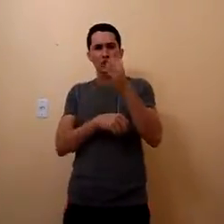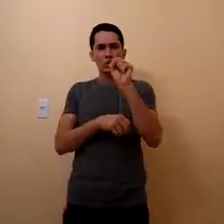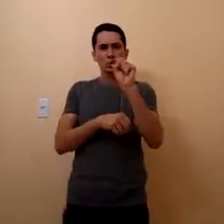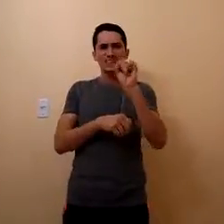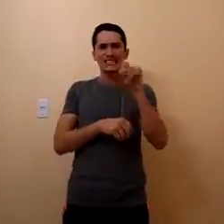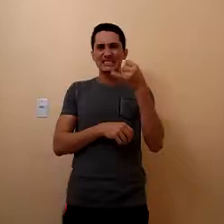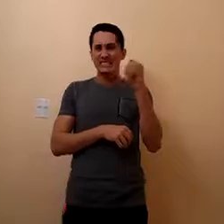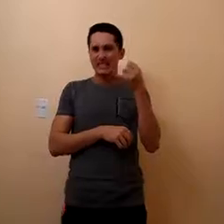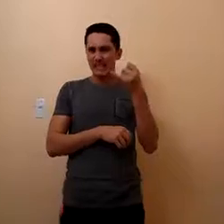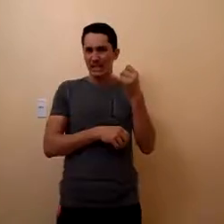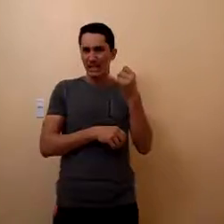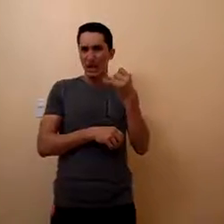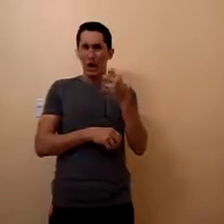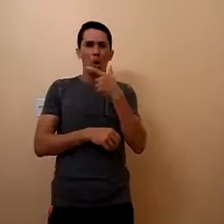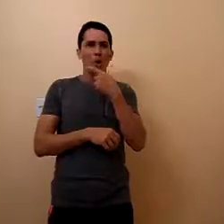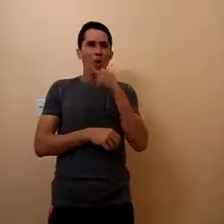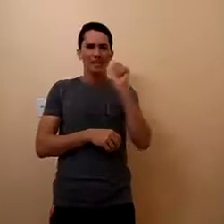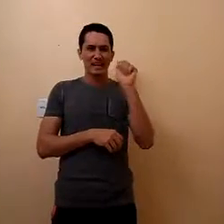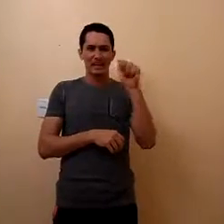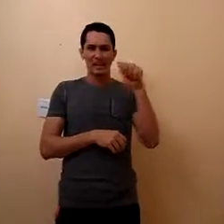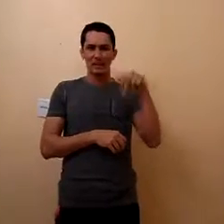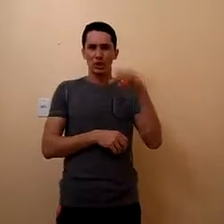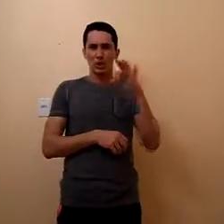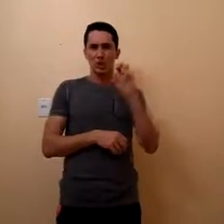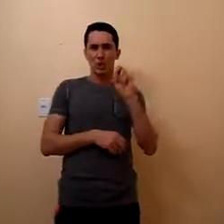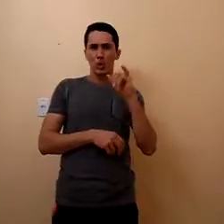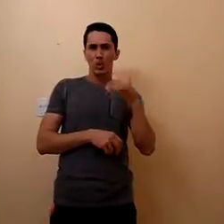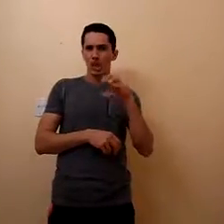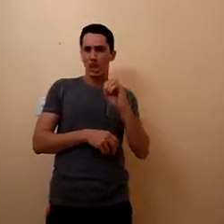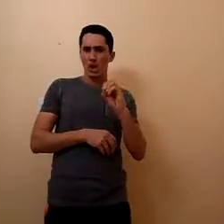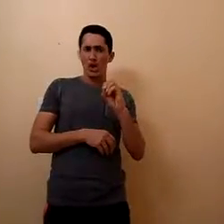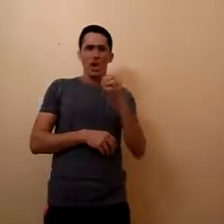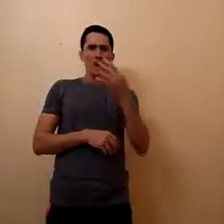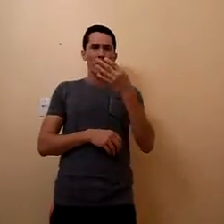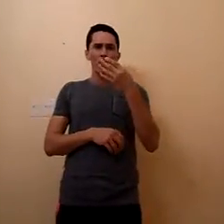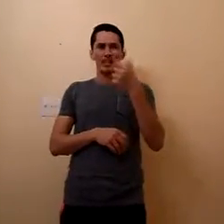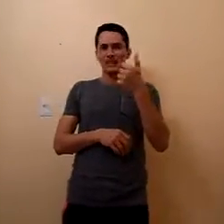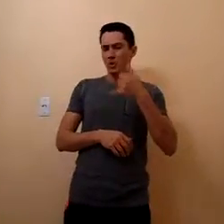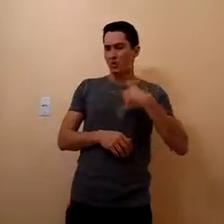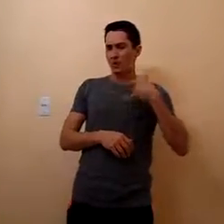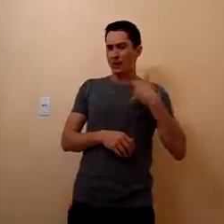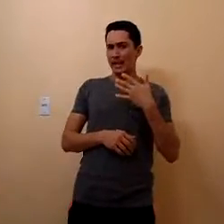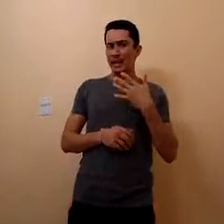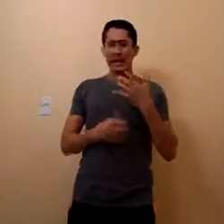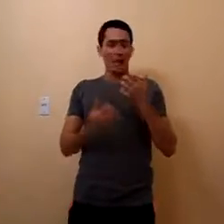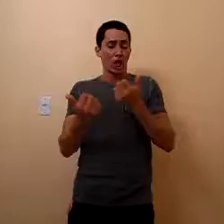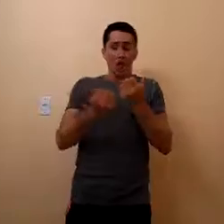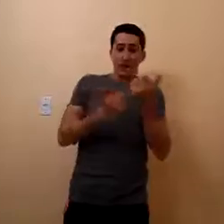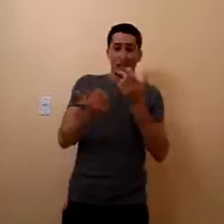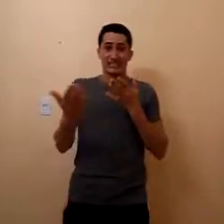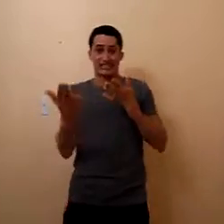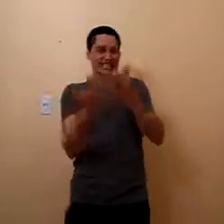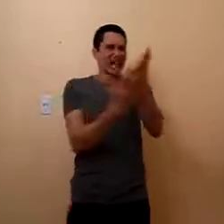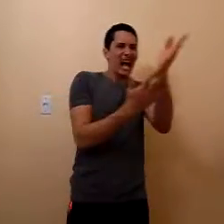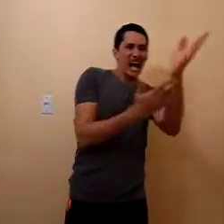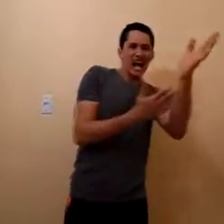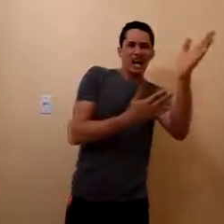janeiro. Antônio Anaquim, de 41 anos, perdeu o controle do carro e atropelou 18 pessoas